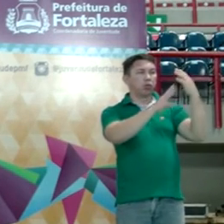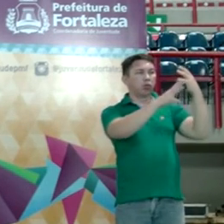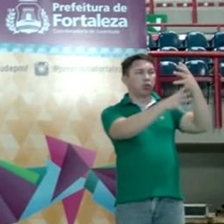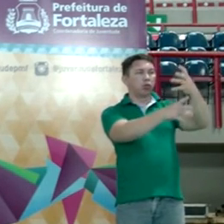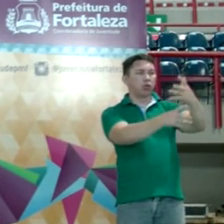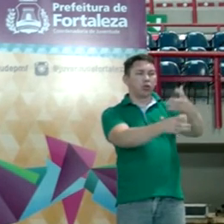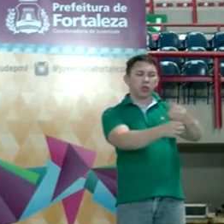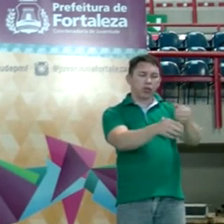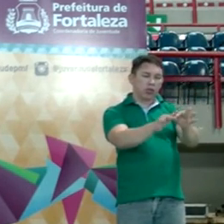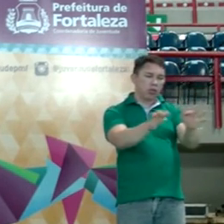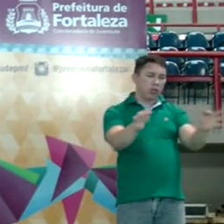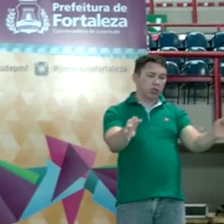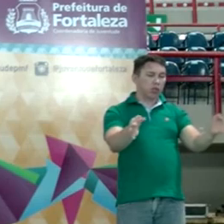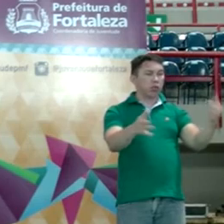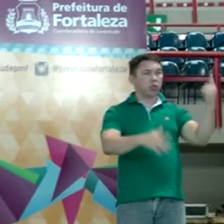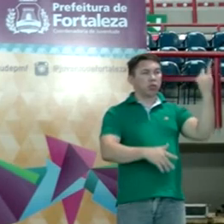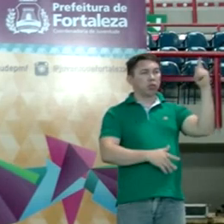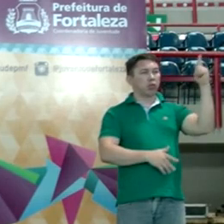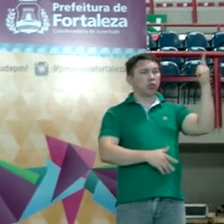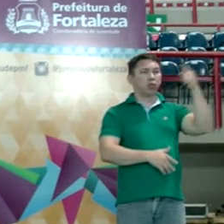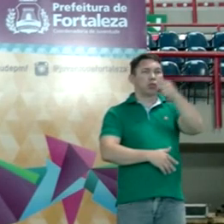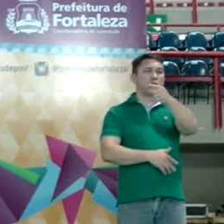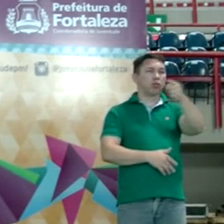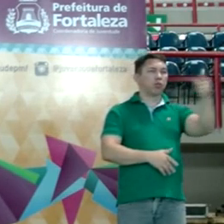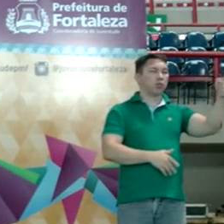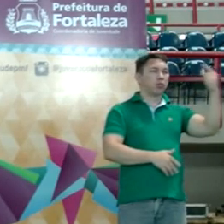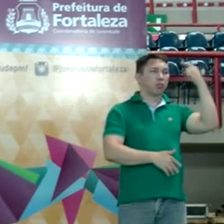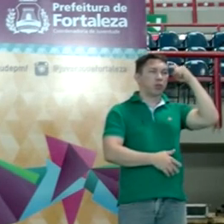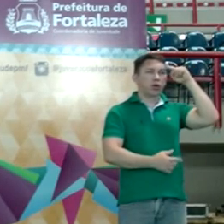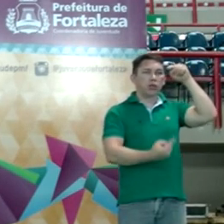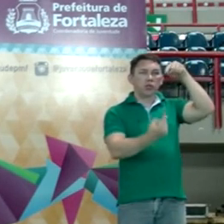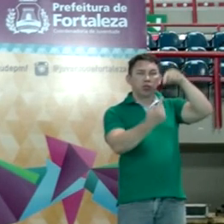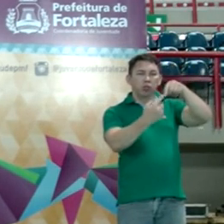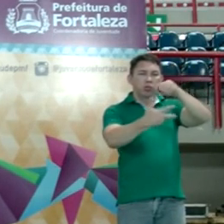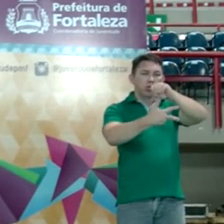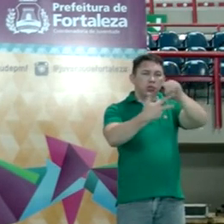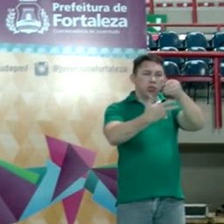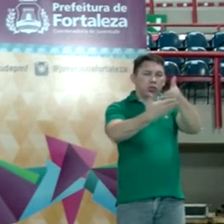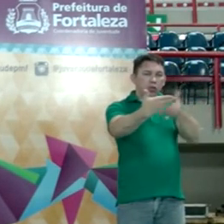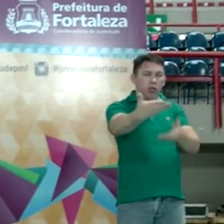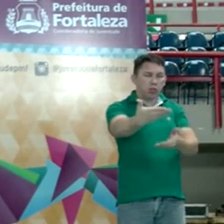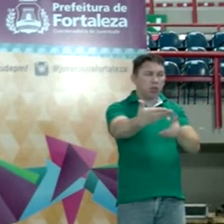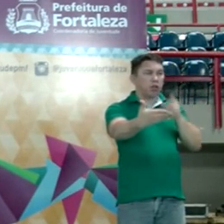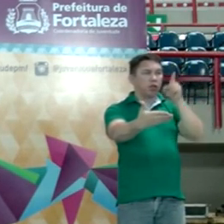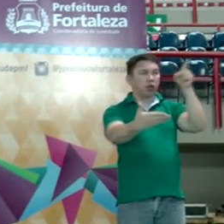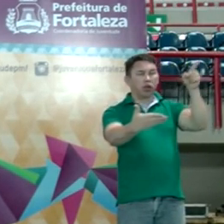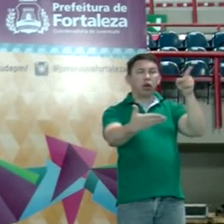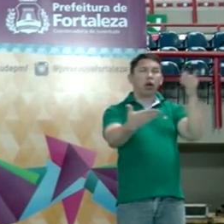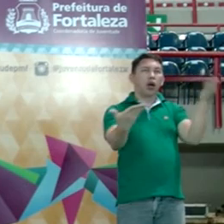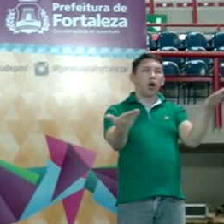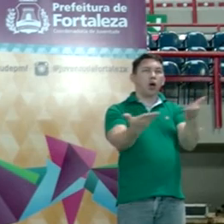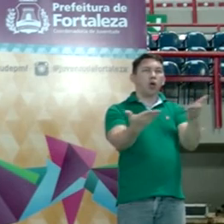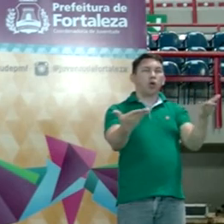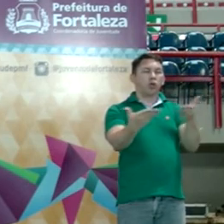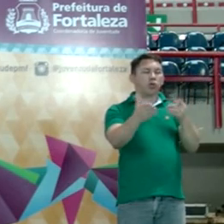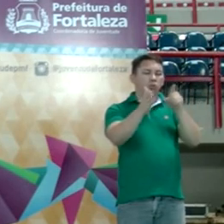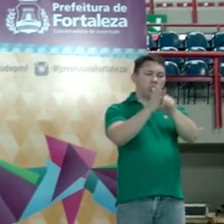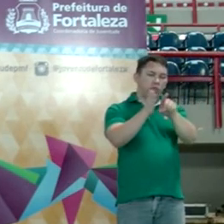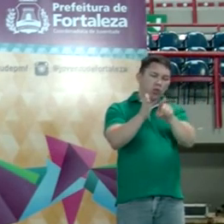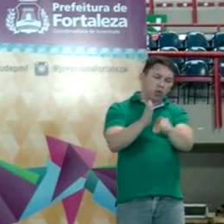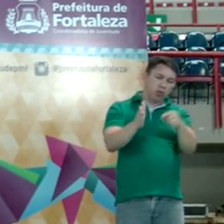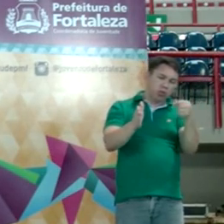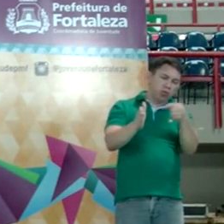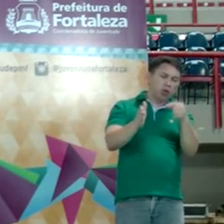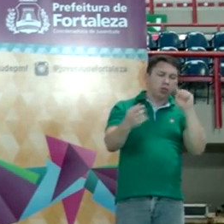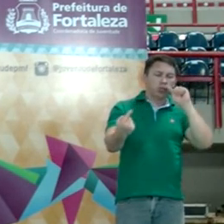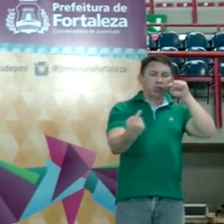revisão básica da geografia para que vocês estejam bem preparados para a questão do Enem. Hoje, cada vez mais, as questões